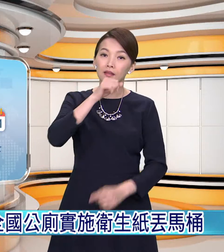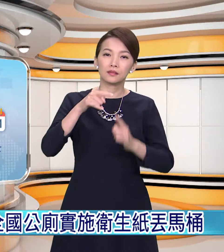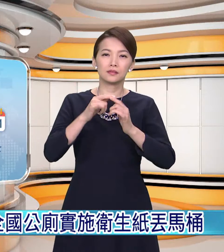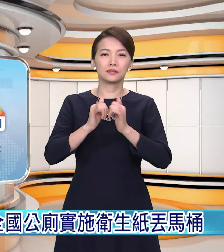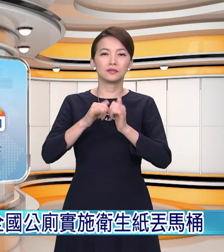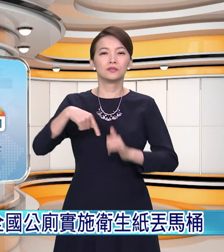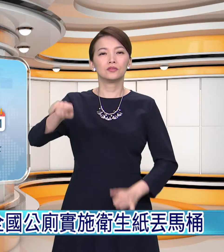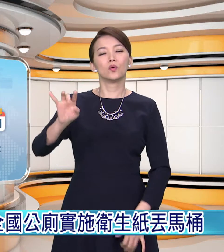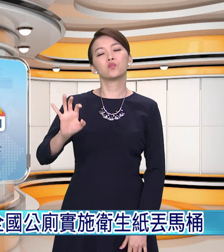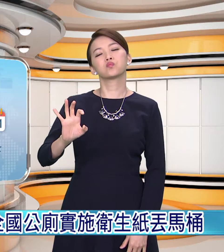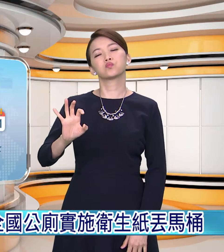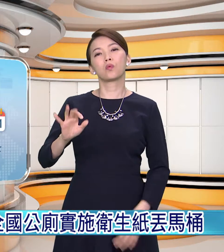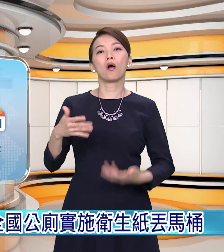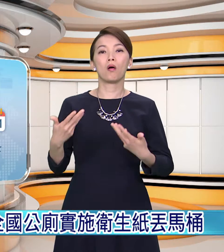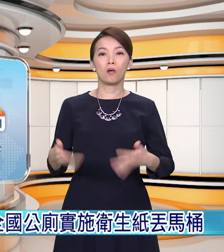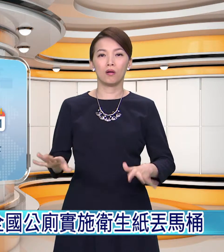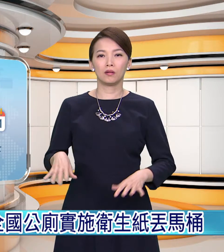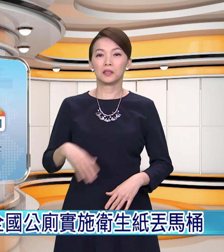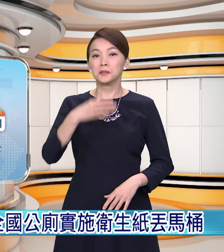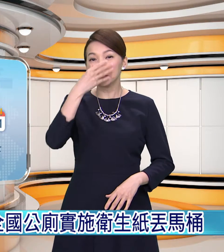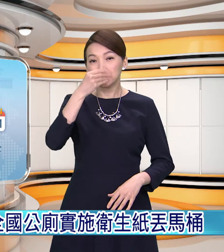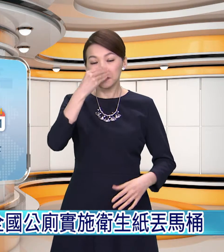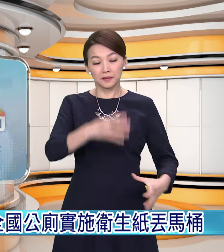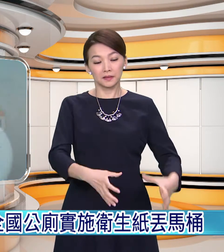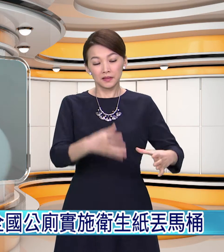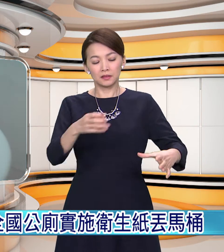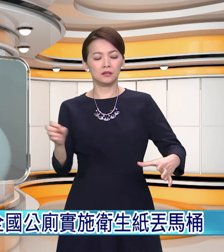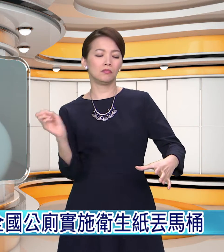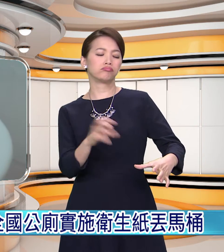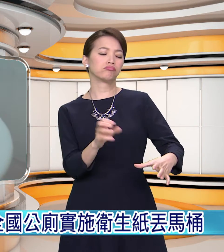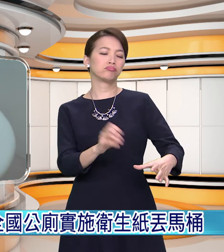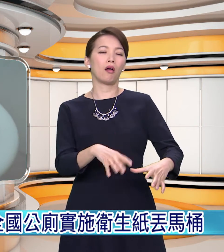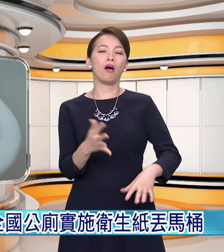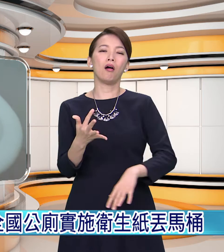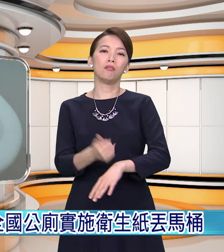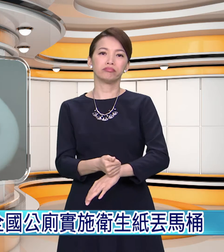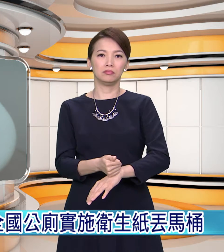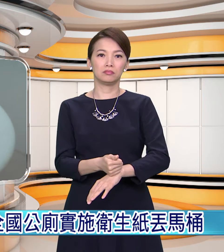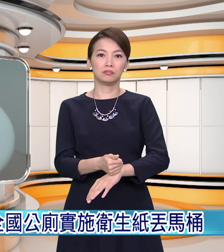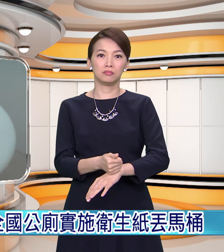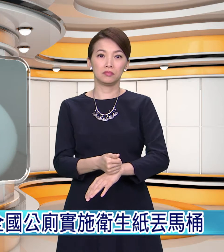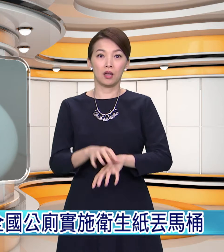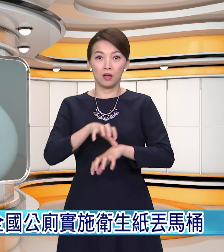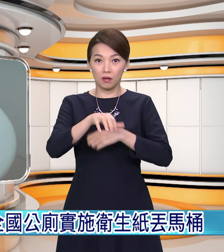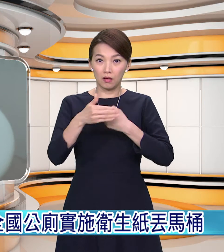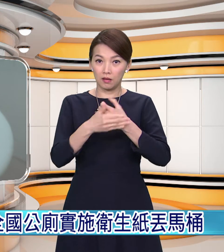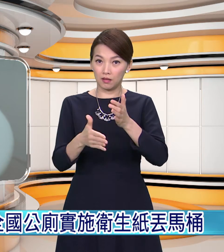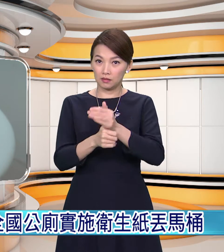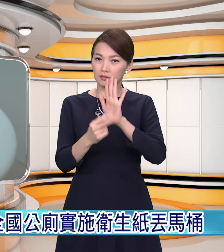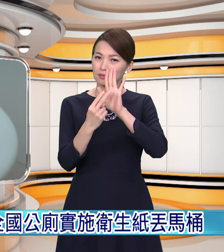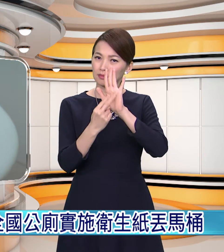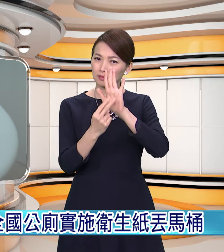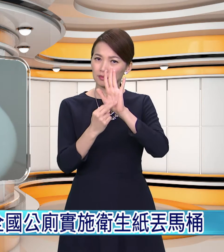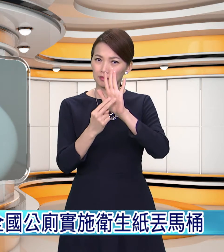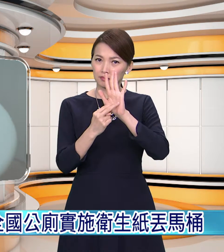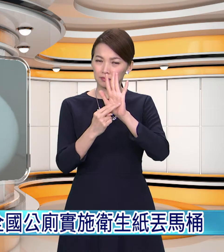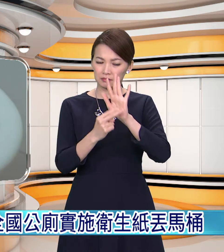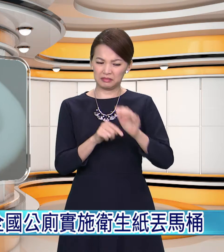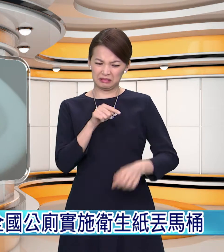台湾人上厕所，卫生纸大多习惯丢到垃圾桶里面。环保署表示，这样反